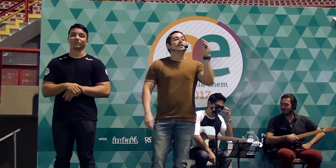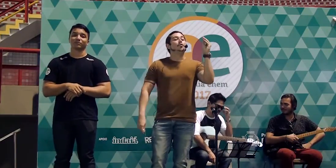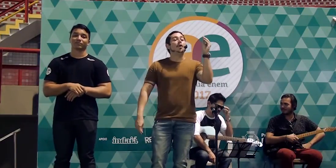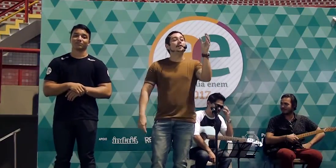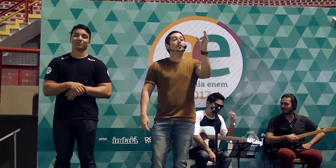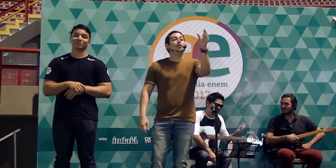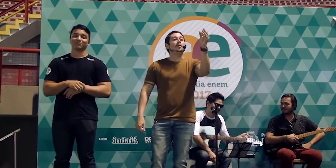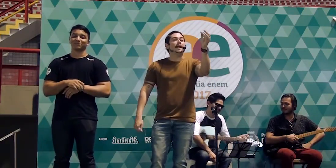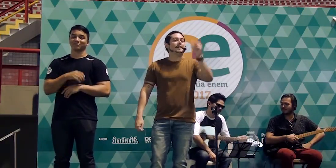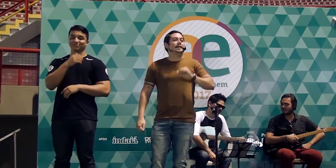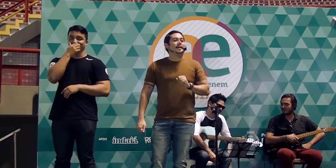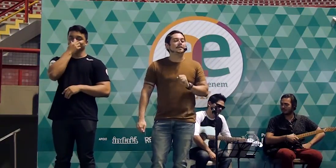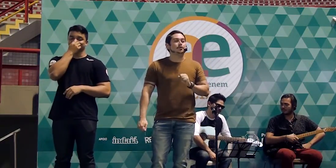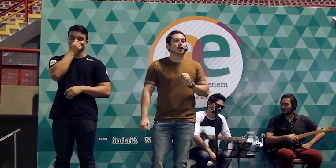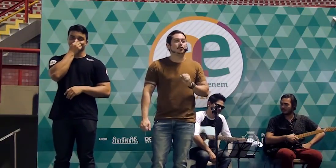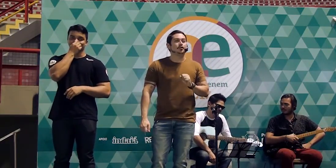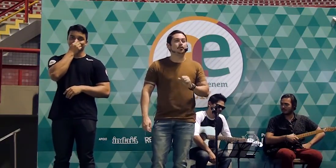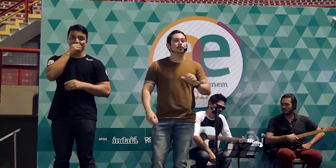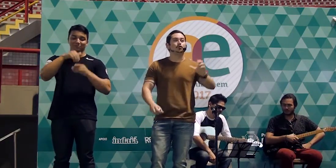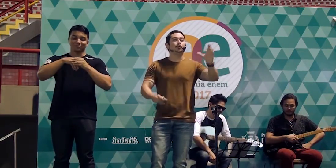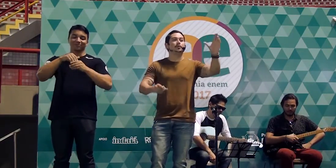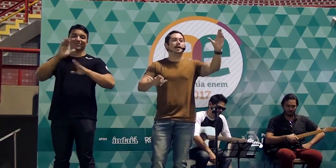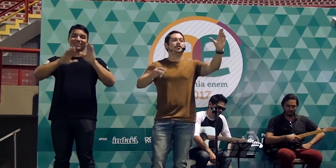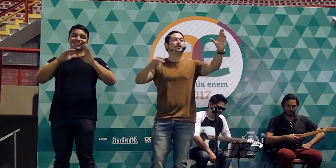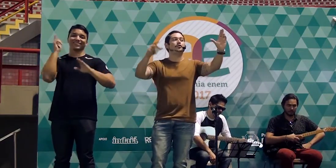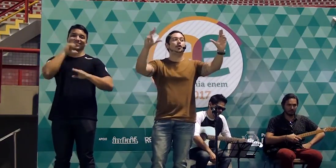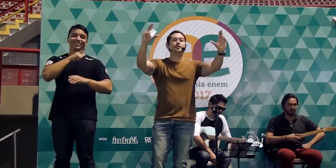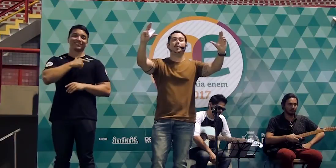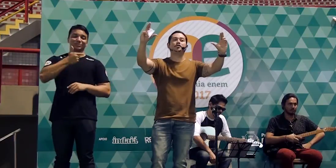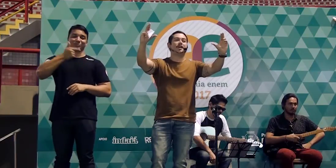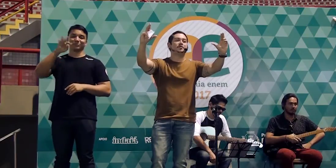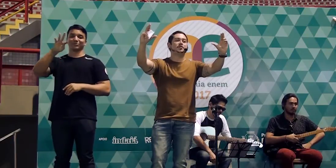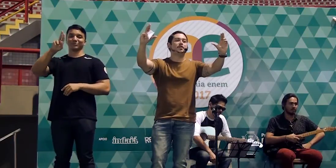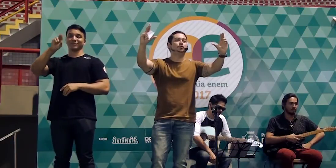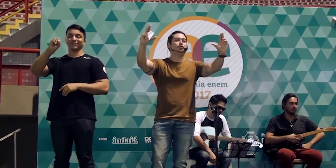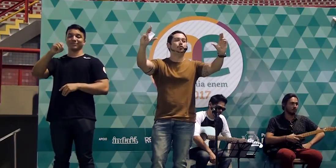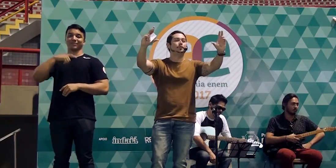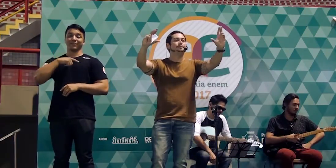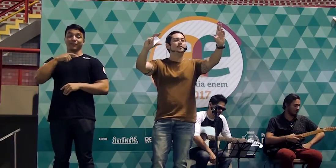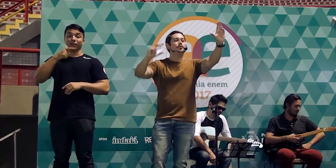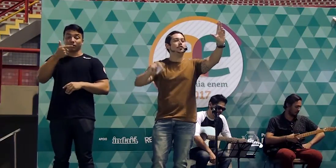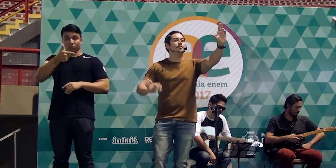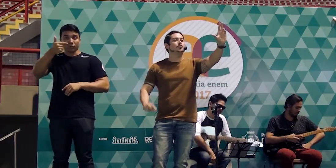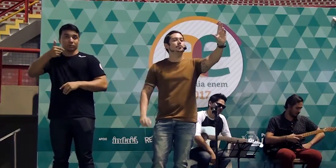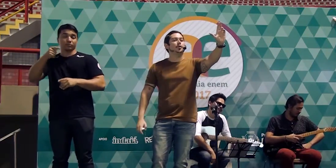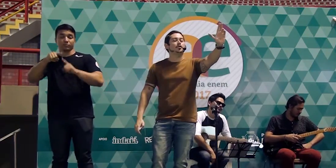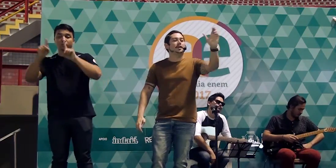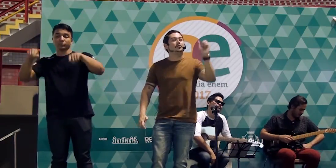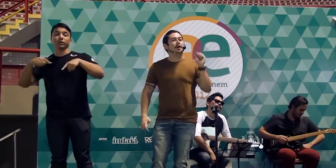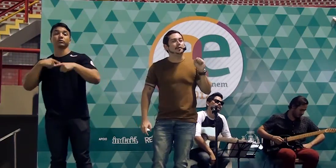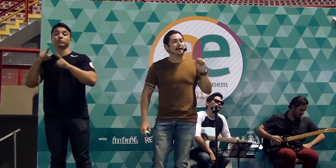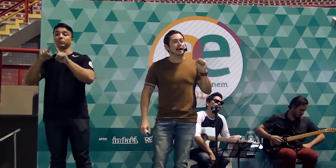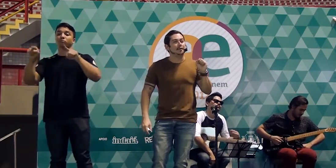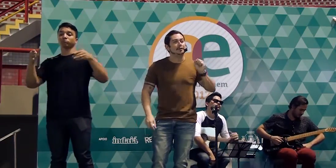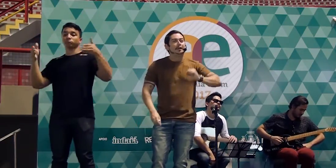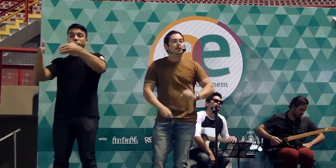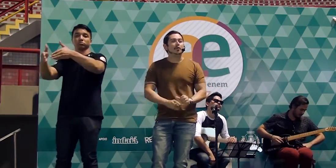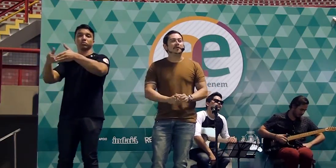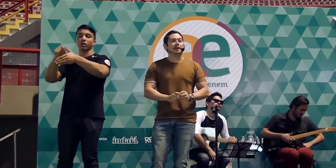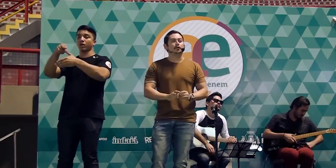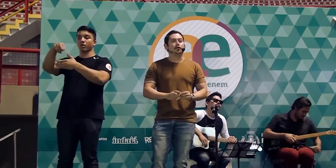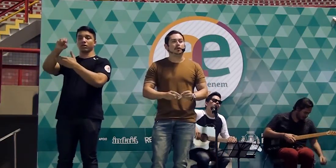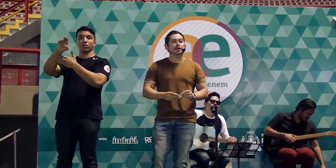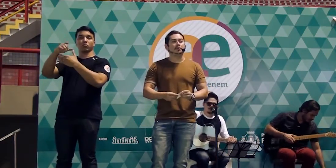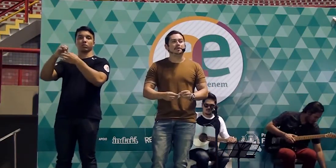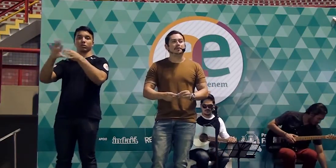Então, quando essa eleição chegou no segundo turno, a gente tem dois projetos no segundo turno. Nós tínhamos um projeto neoliberal